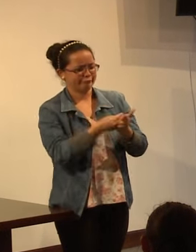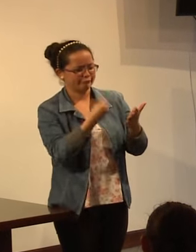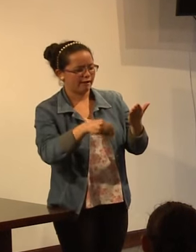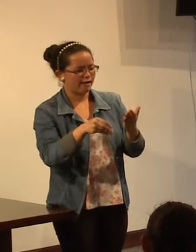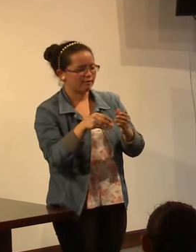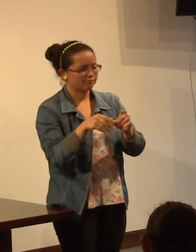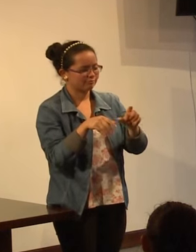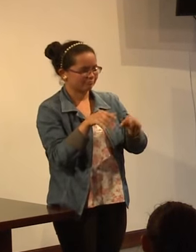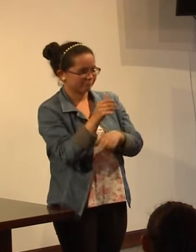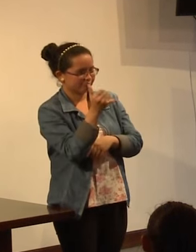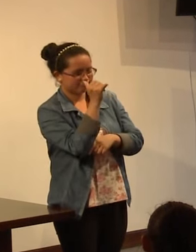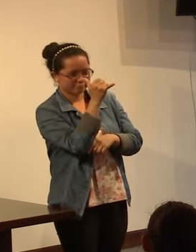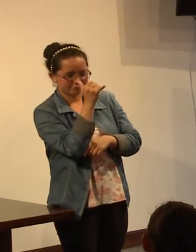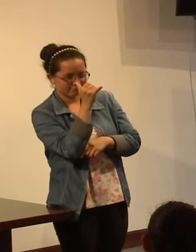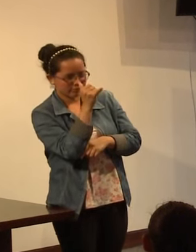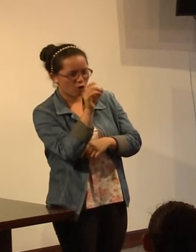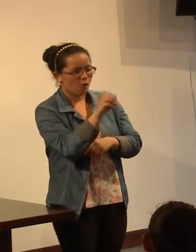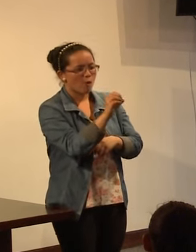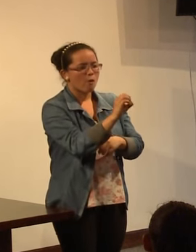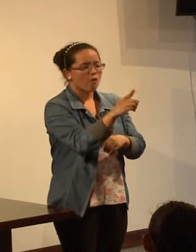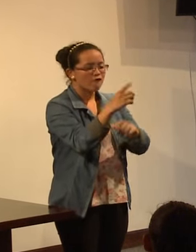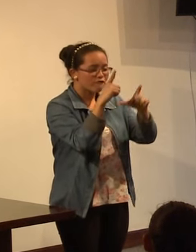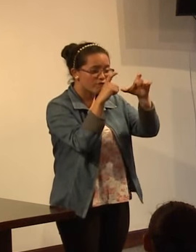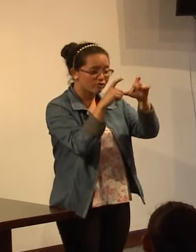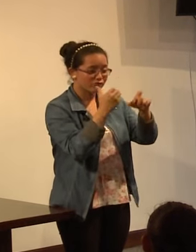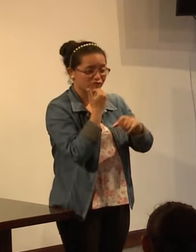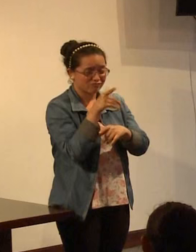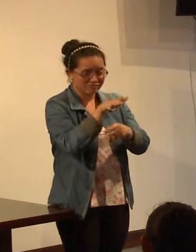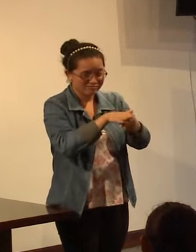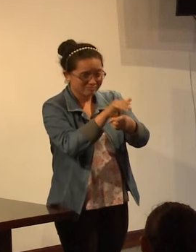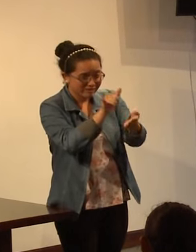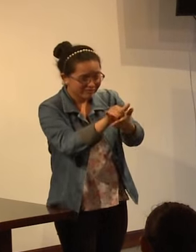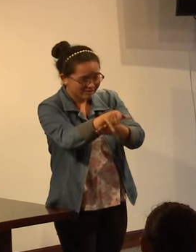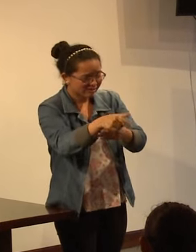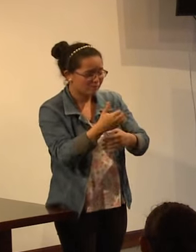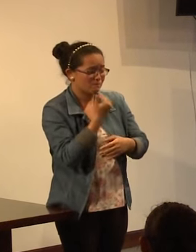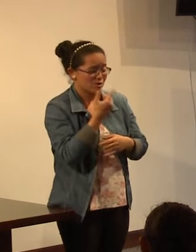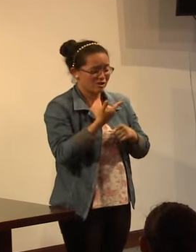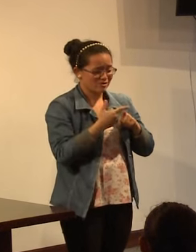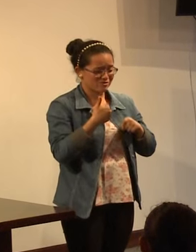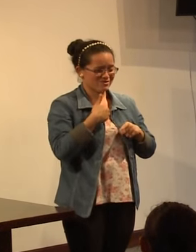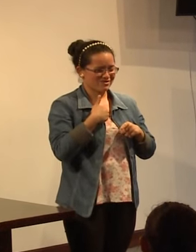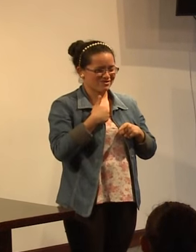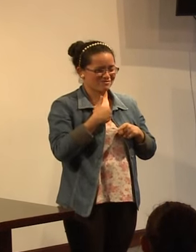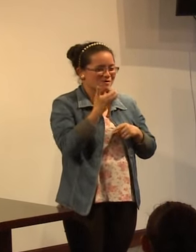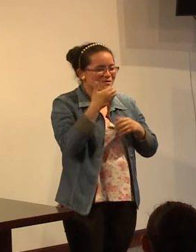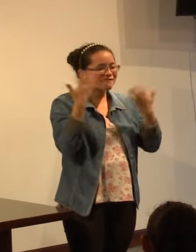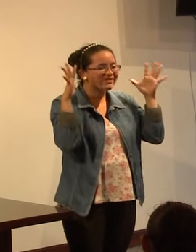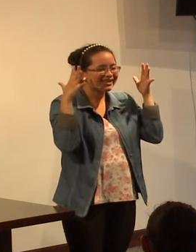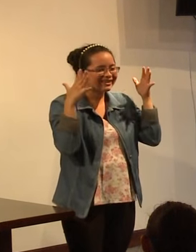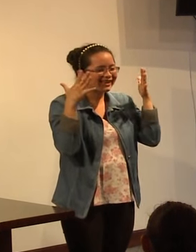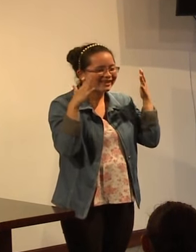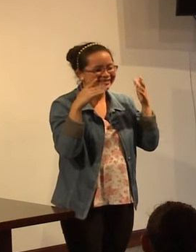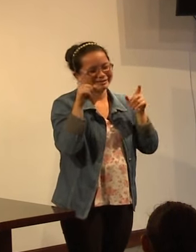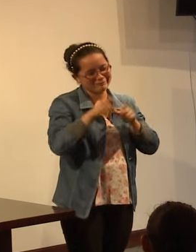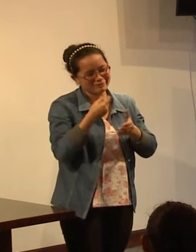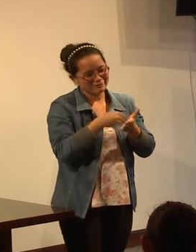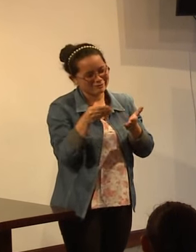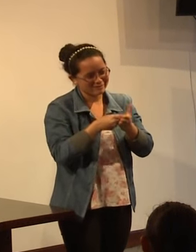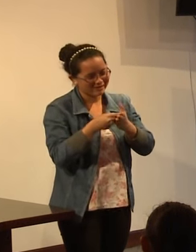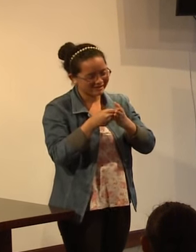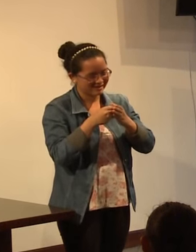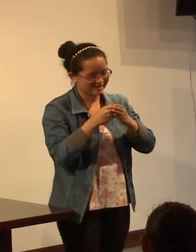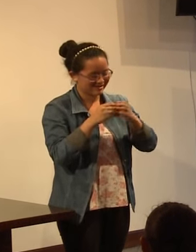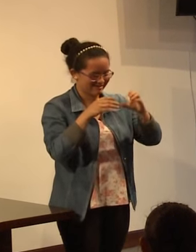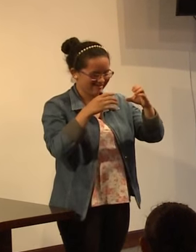el que tenía la cámara de fotos, si uno, no sé si a ustedes les pasó, pero pues a mí sí, si uno iba a tomar la foto en la fiesta, pues había que llevar la cámara y había que comprar un rollo y el rollo había que